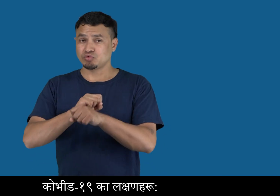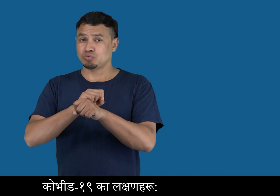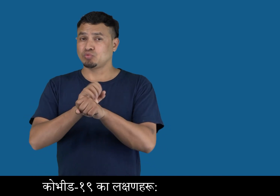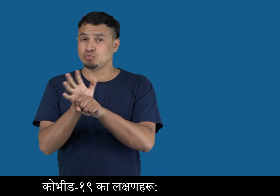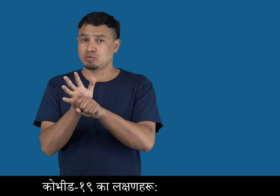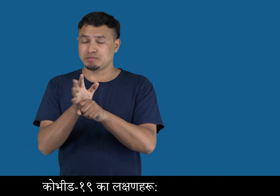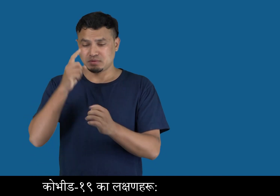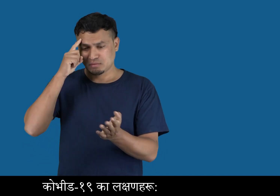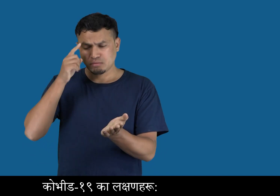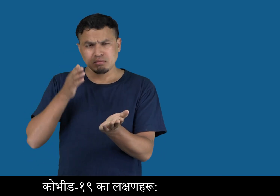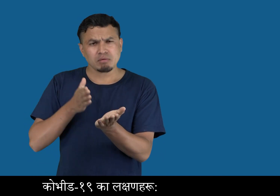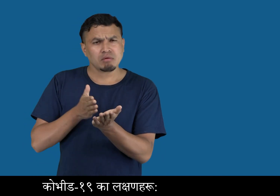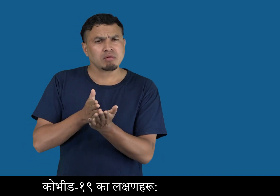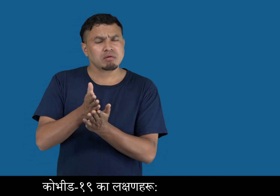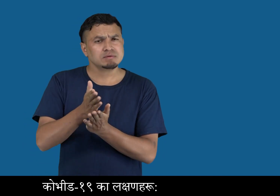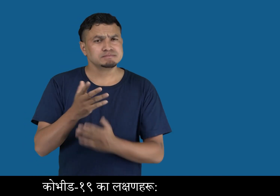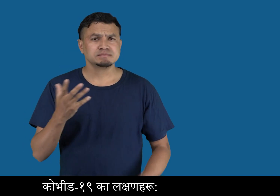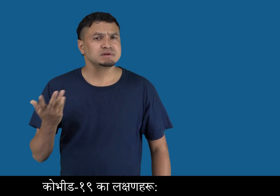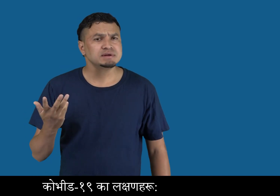कोभिड-19 का लक्षणहरू: